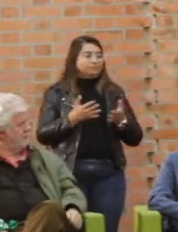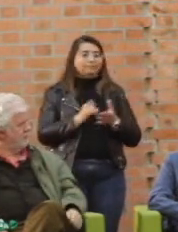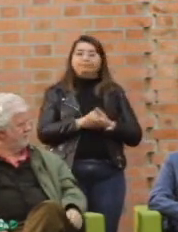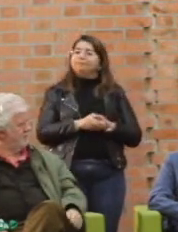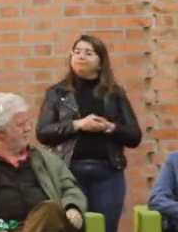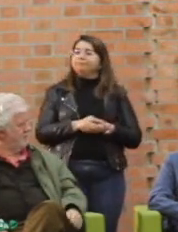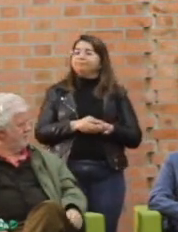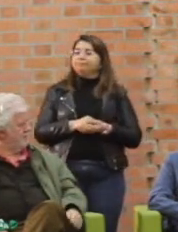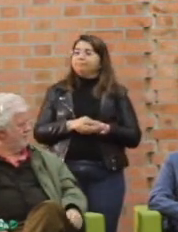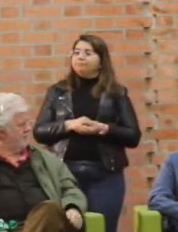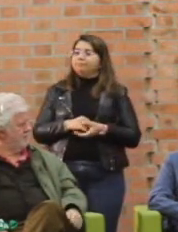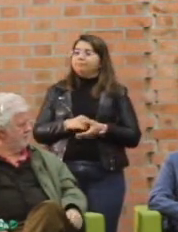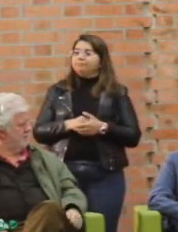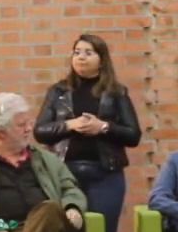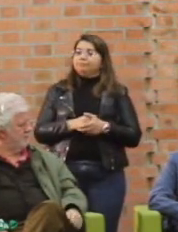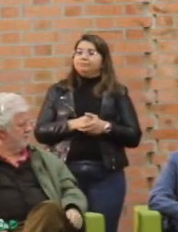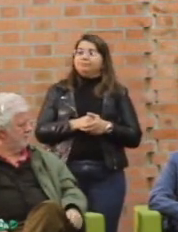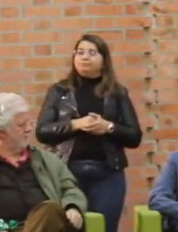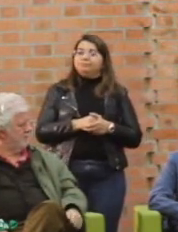dejaría